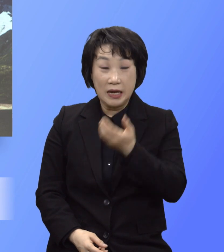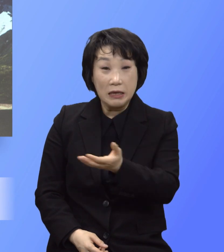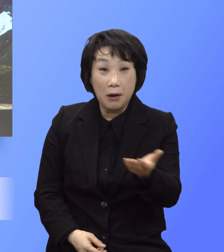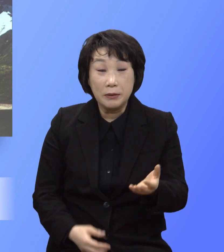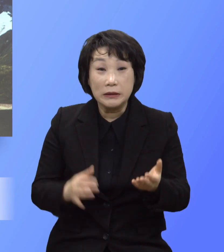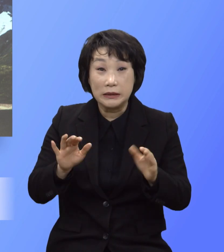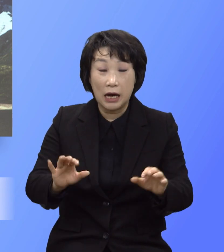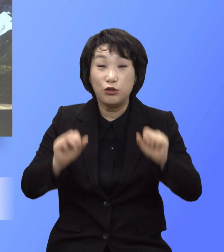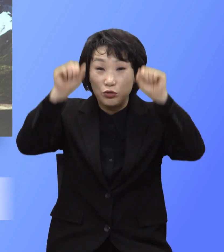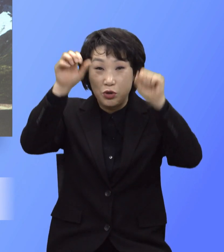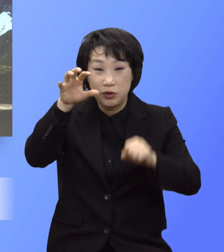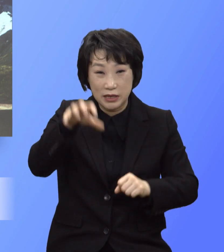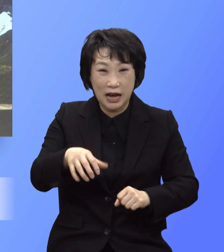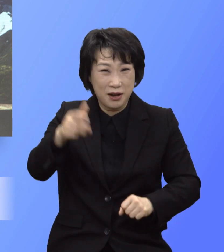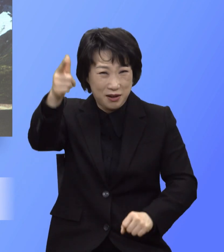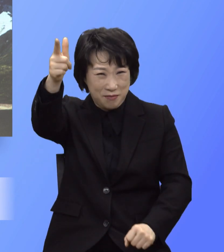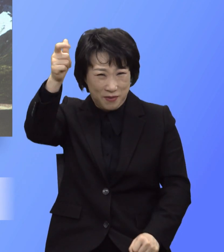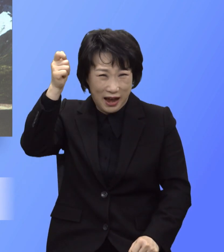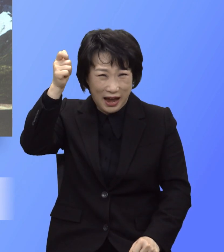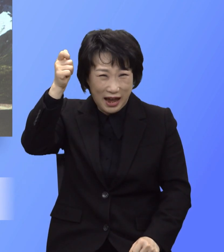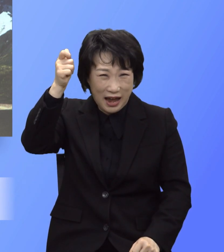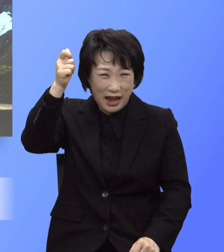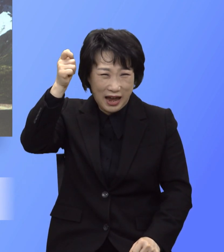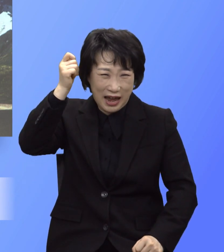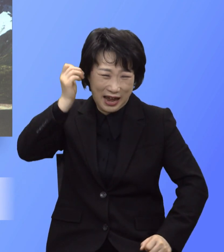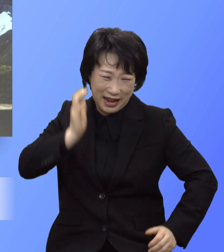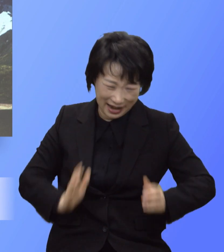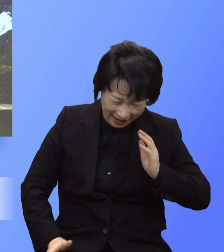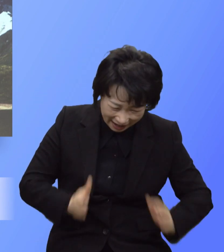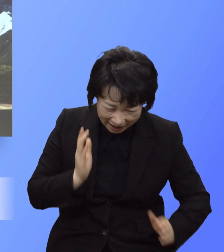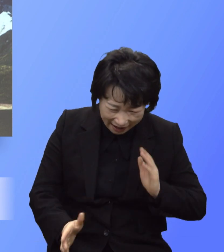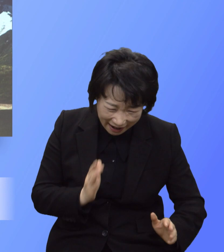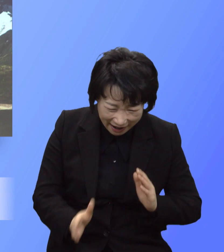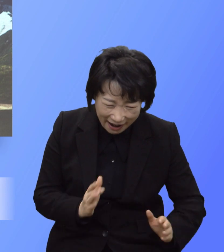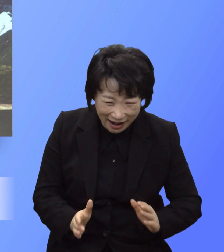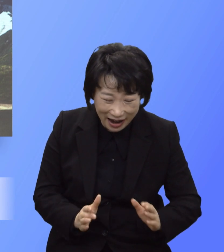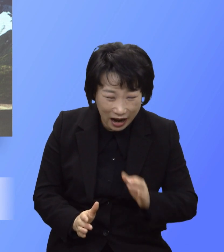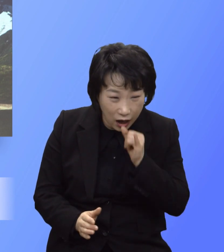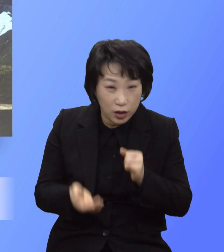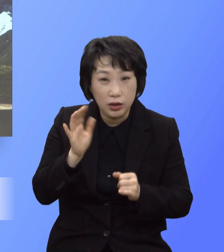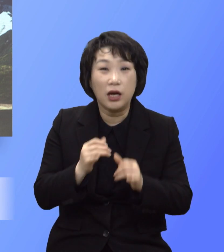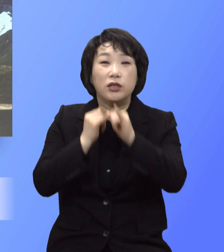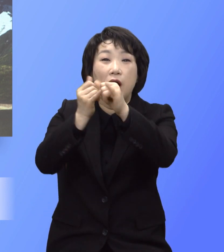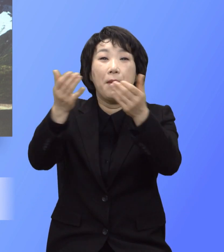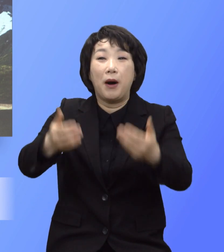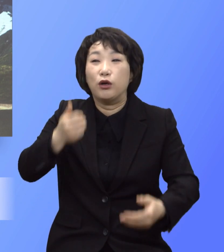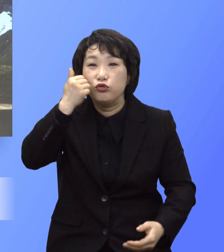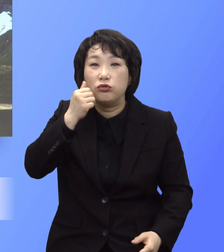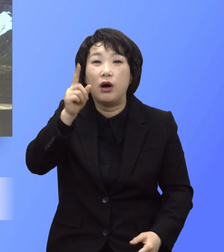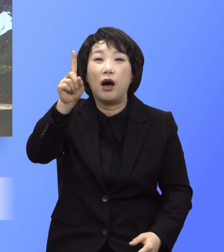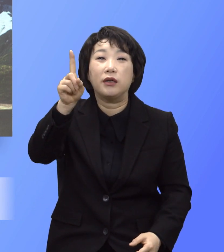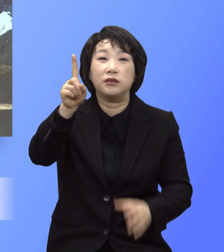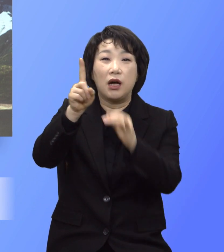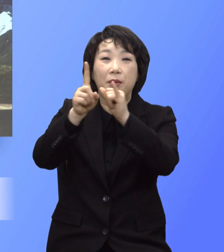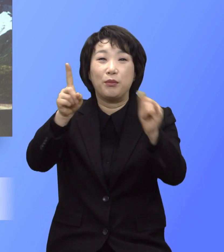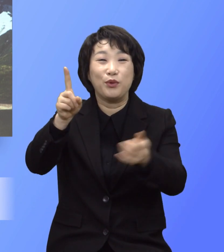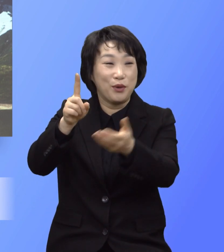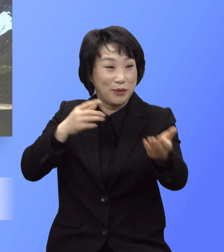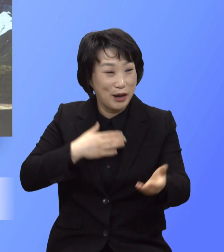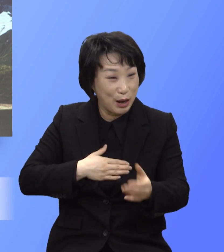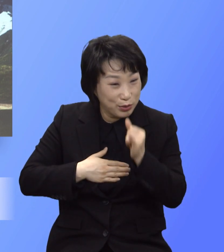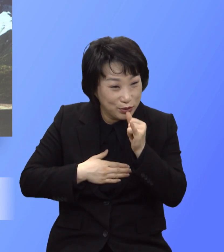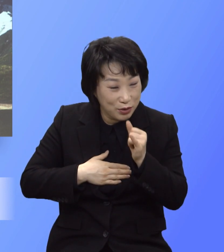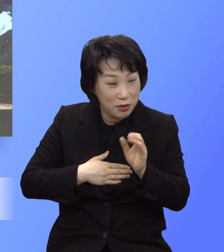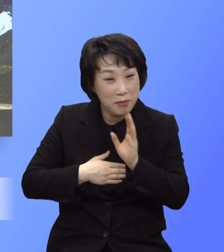운동량에서 다 같이 달아날지라도 상언한 자는 하나인 줄을 알지 못하느냐?